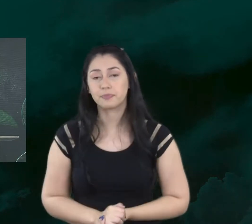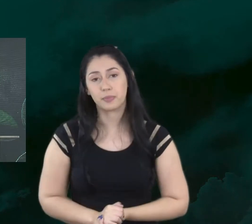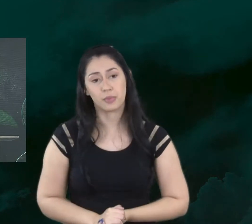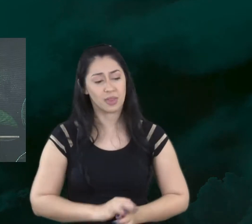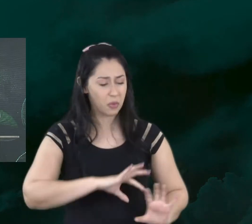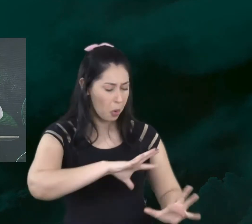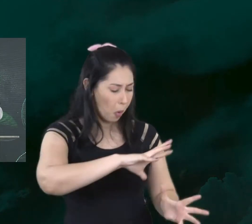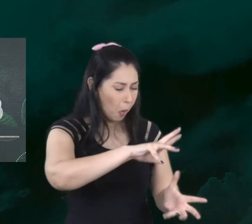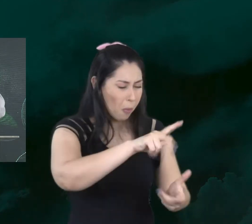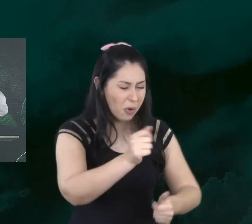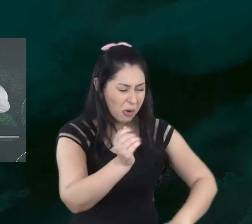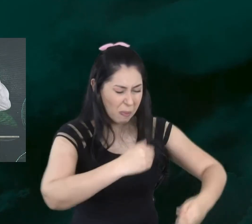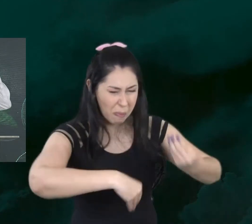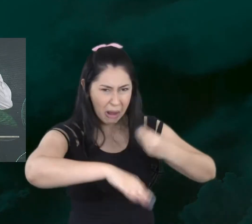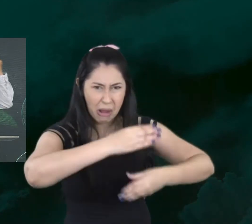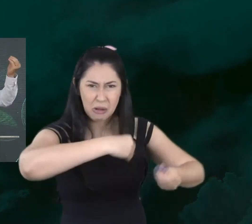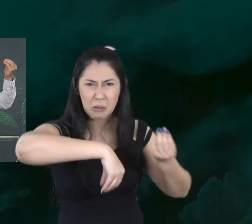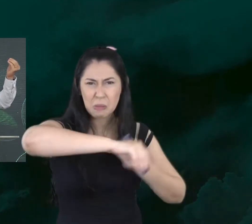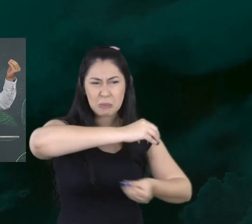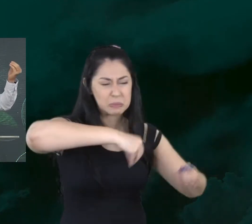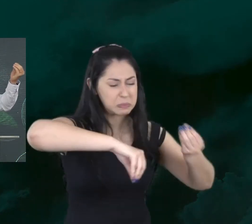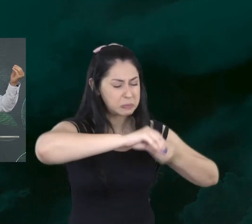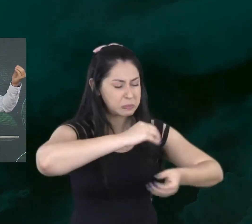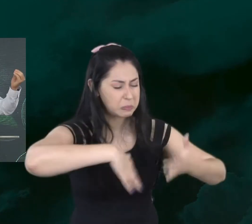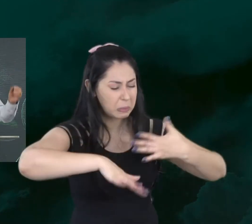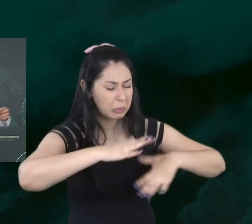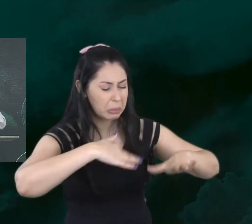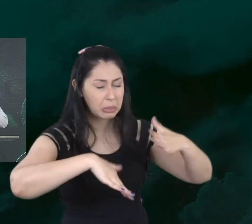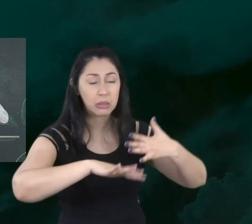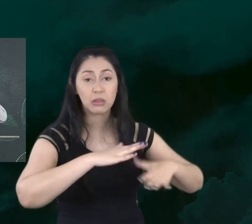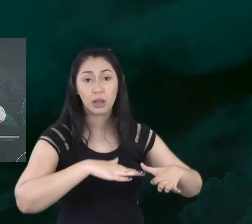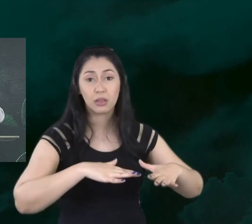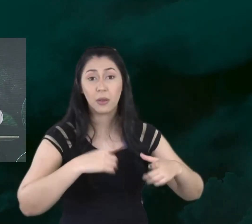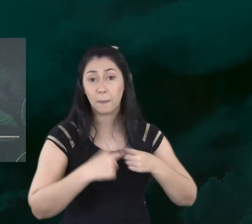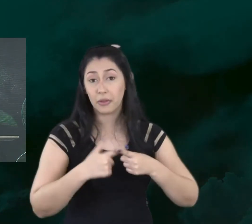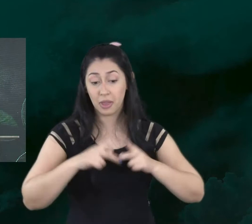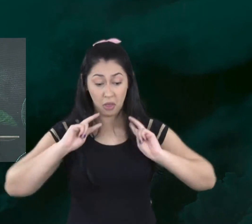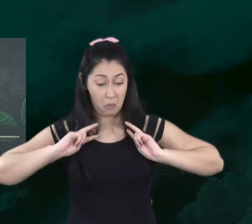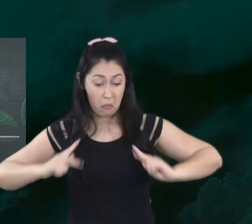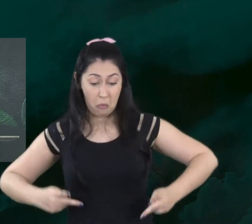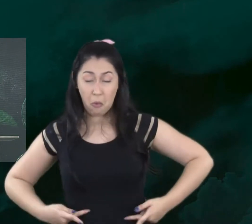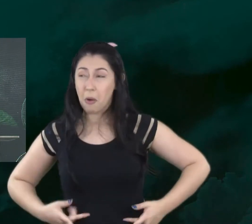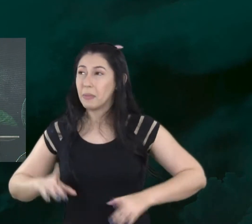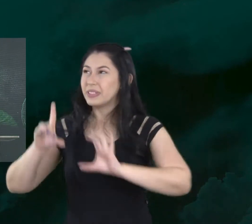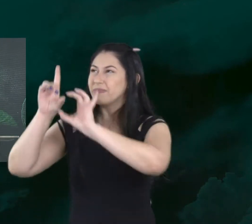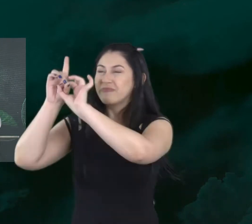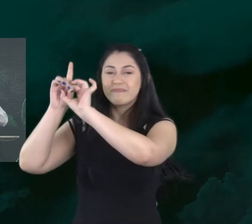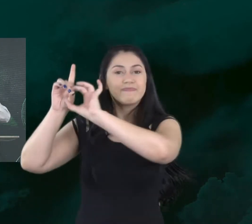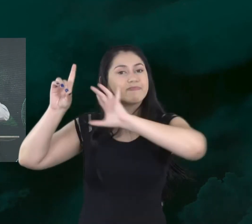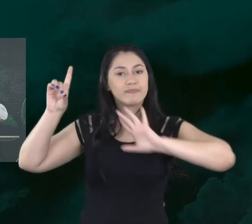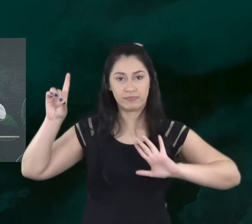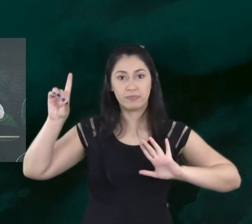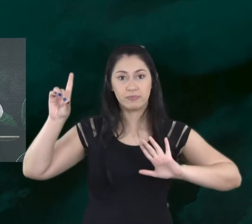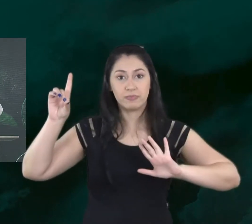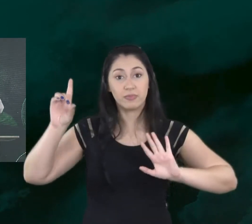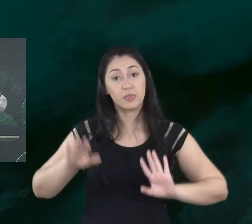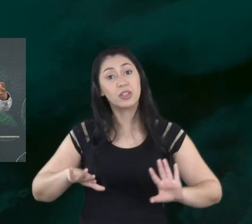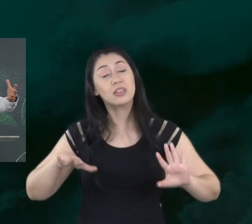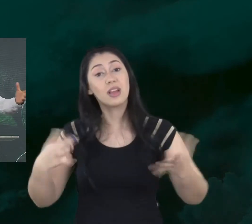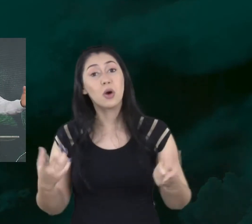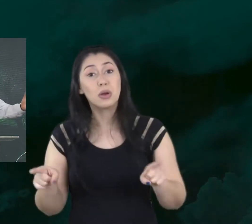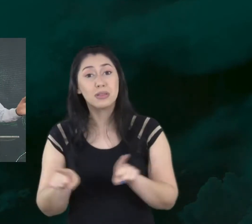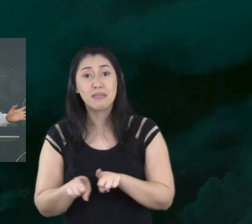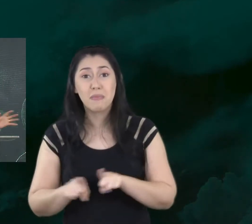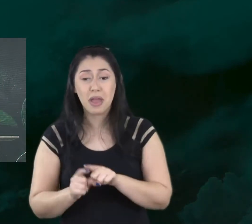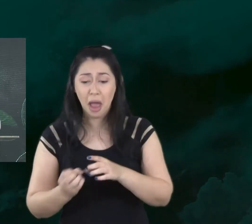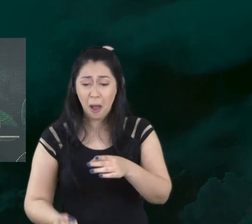homem se desconectou de Deus no Jardim do Éden, e com essa desconexão do homem, a criação